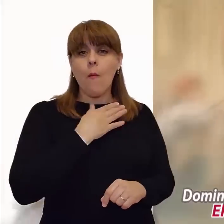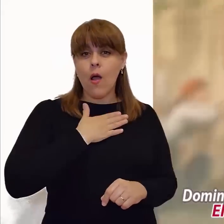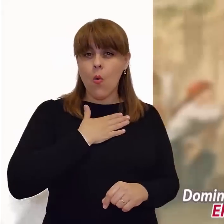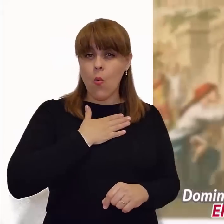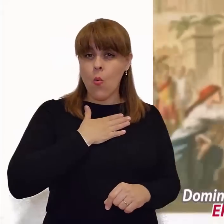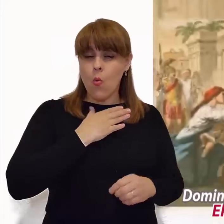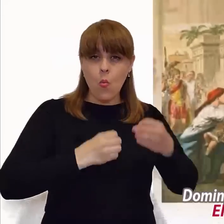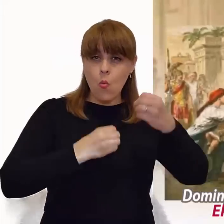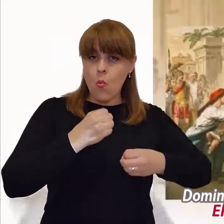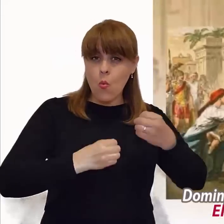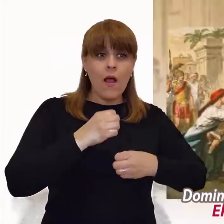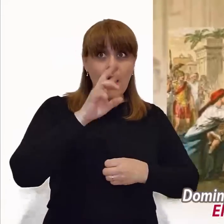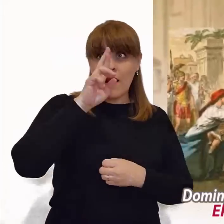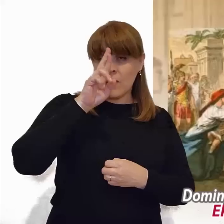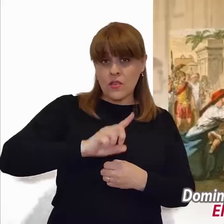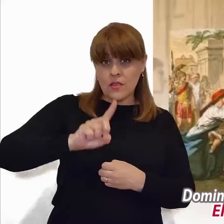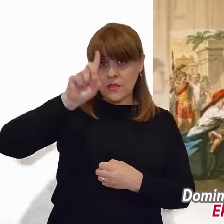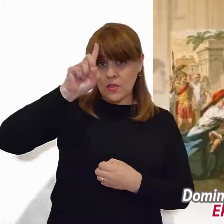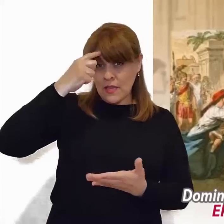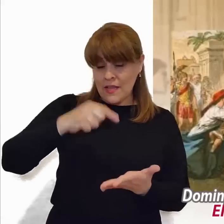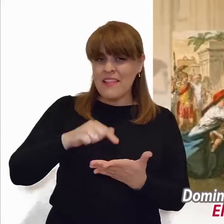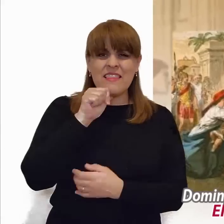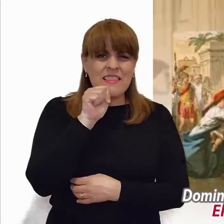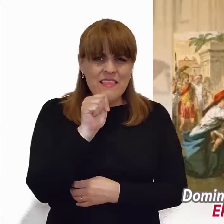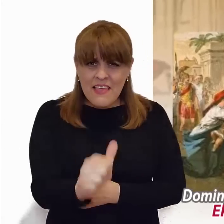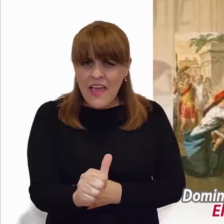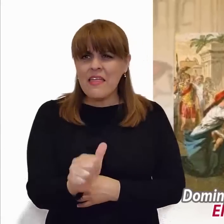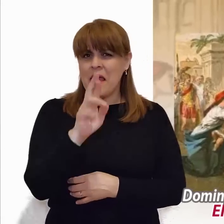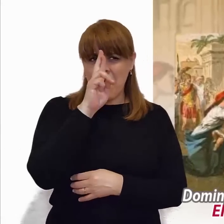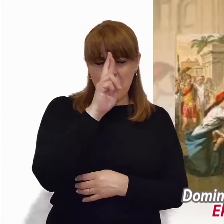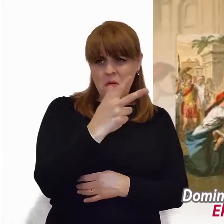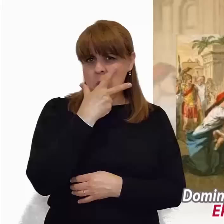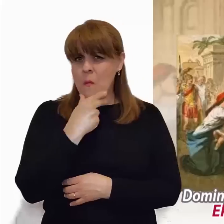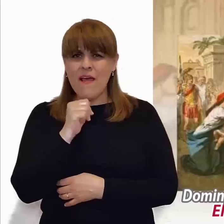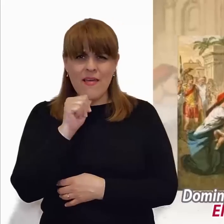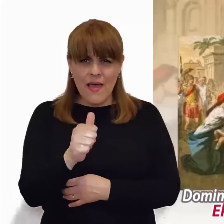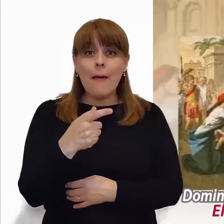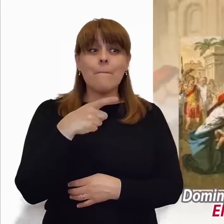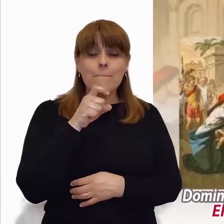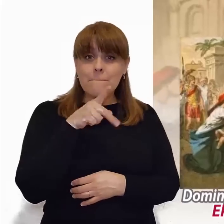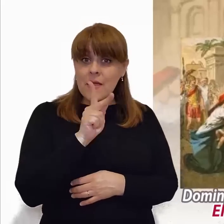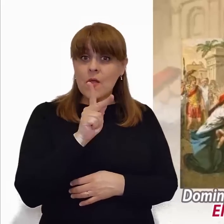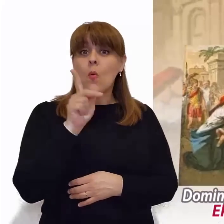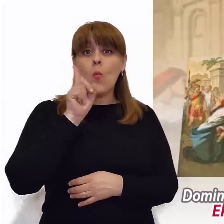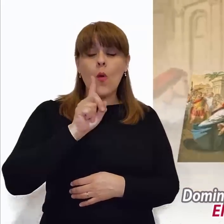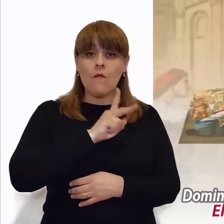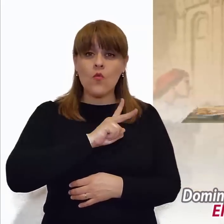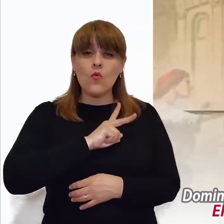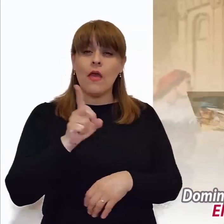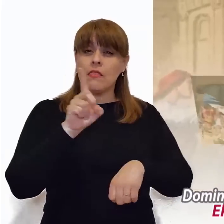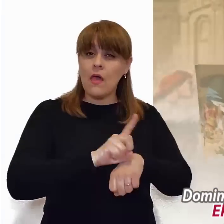ni respetaba a los hombres. Vivía en aquella misma ciudad una viuda que acudía a él con frecuencia para